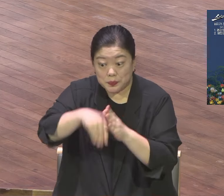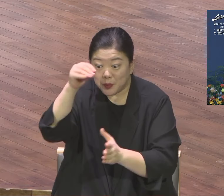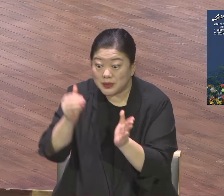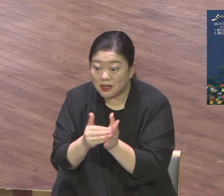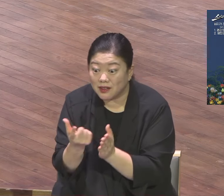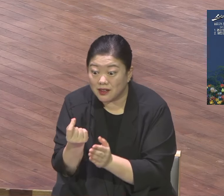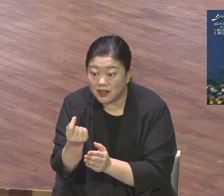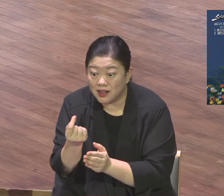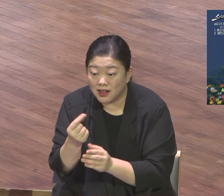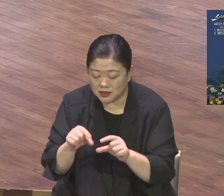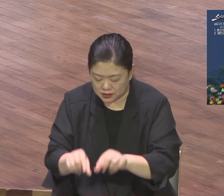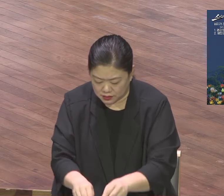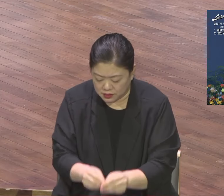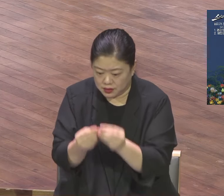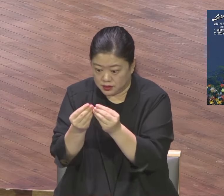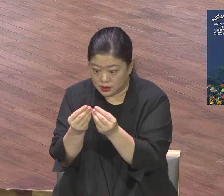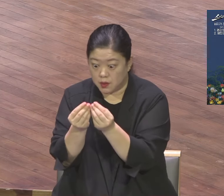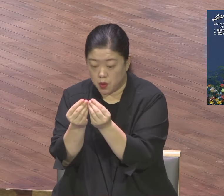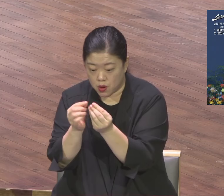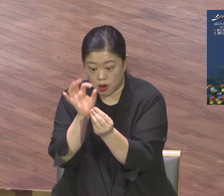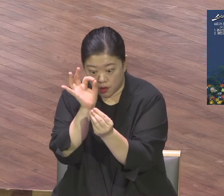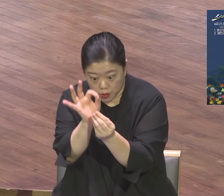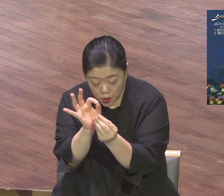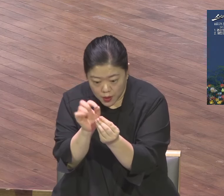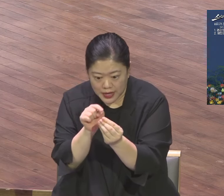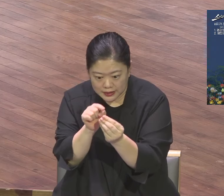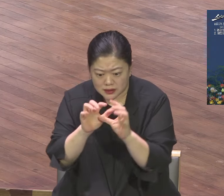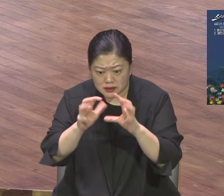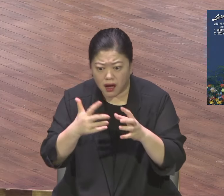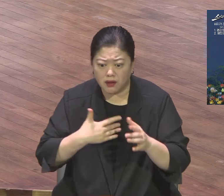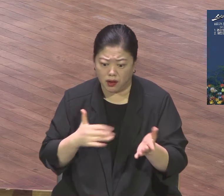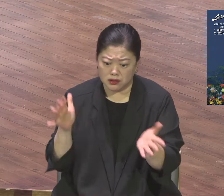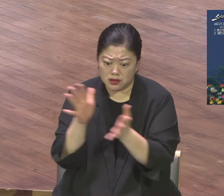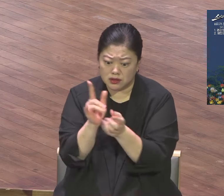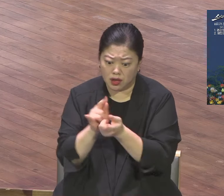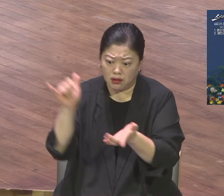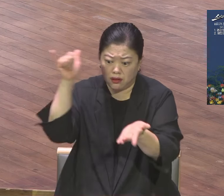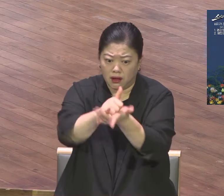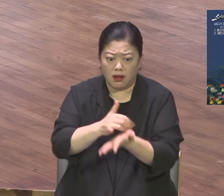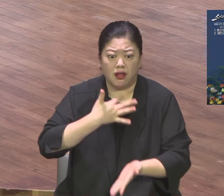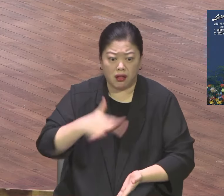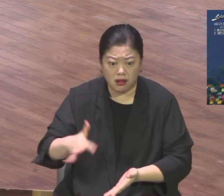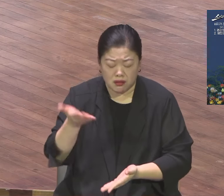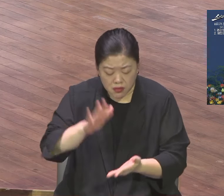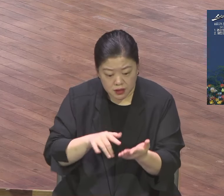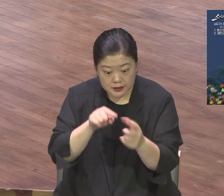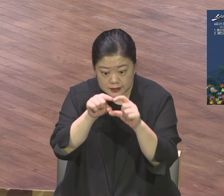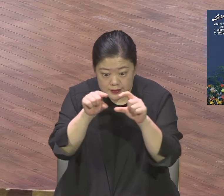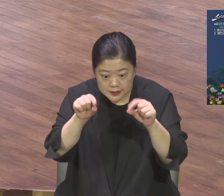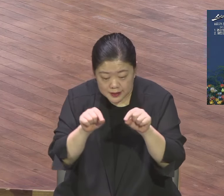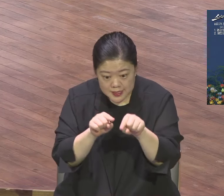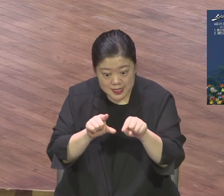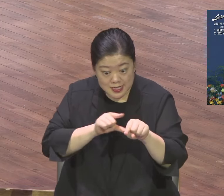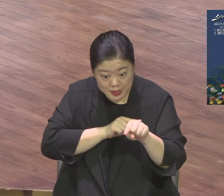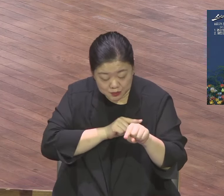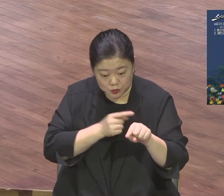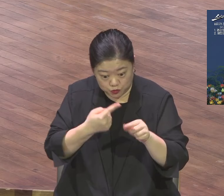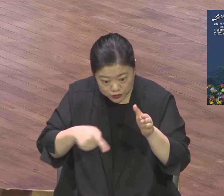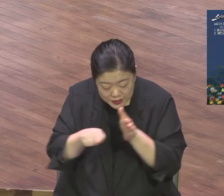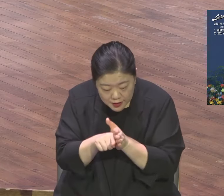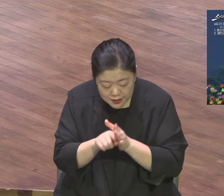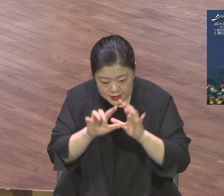있어요? 나는 누구 흉내내는 것도 아닙니다. 내 양심이 자 2, 3, 7, 5천 5천조 떠들 게